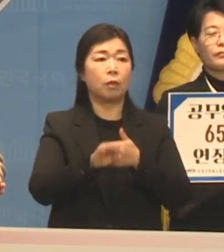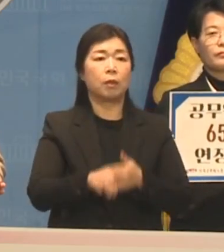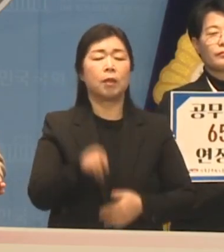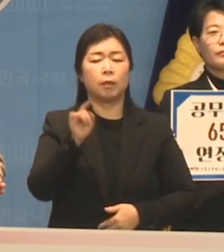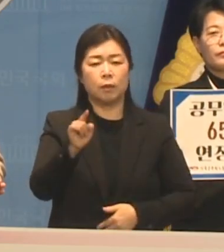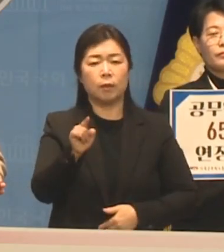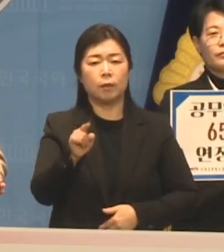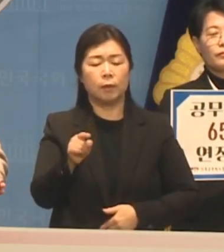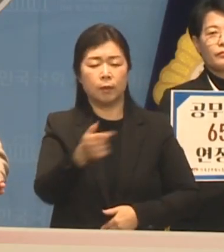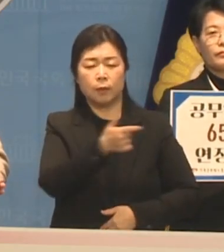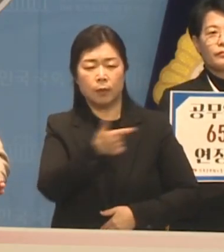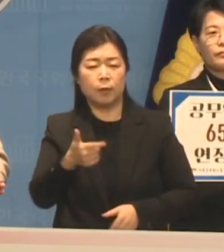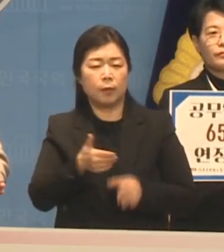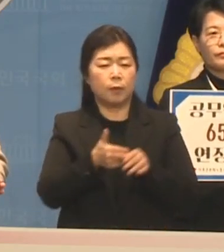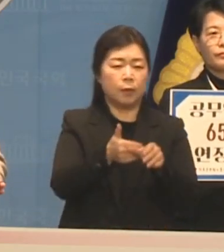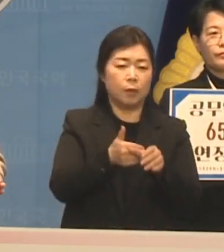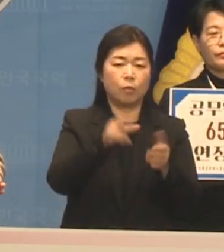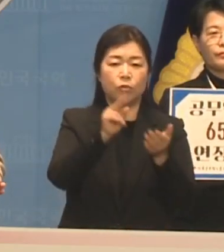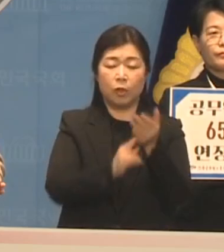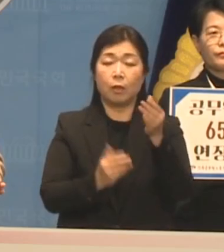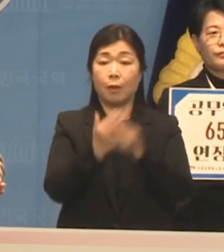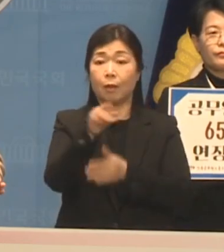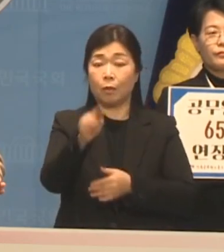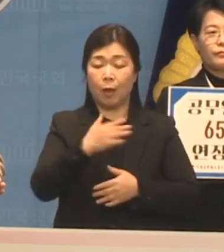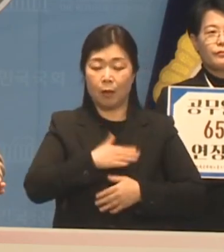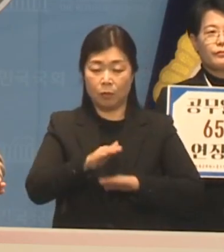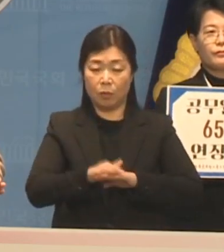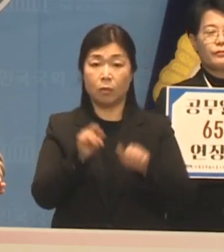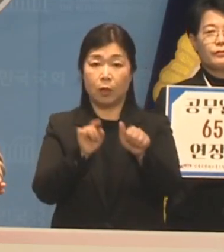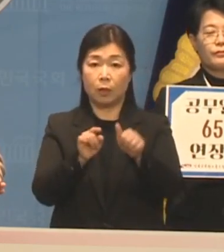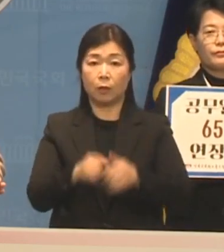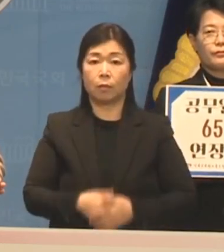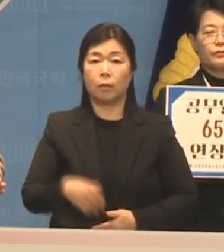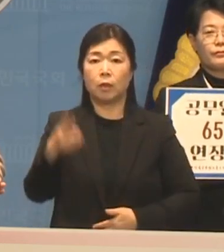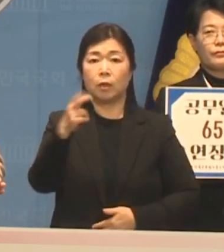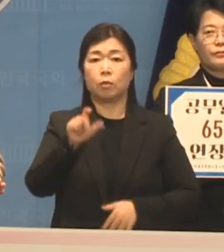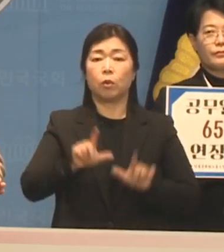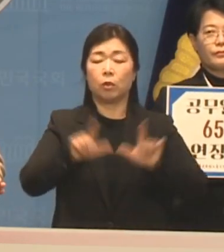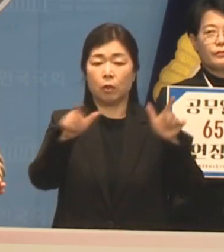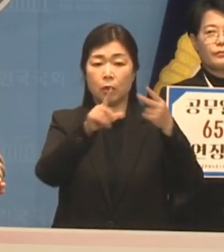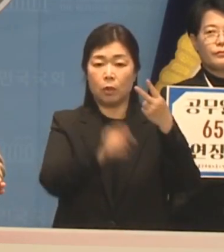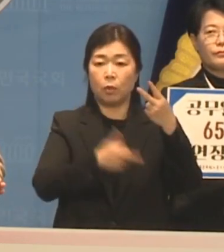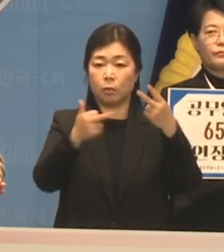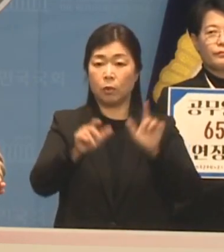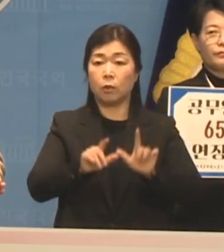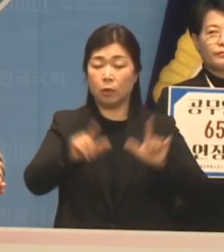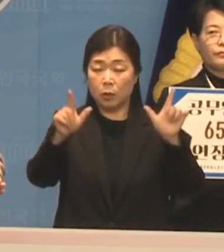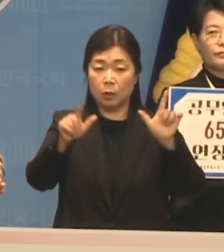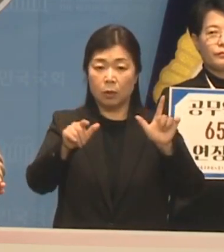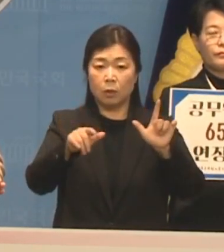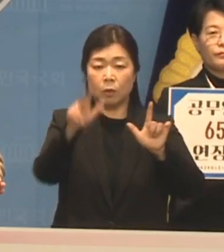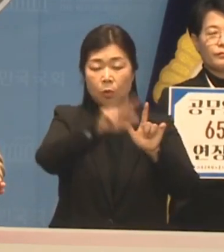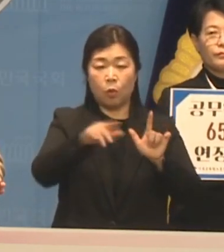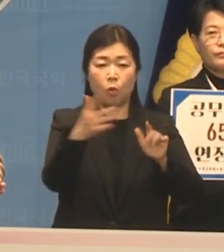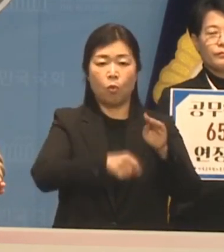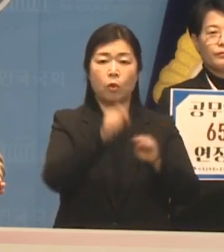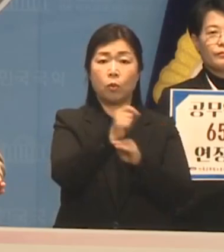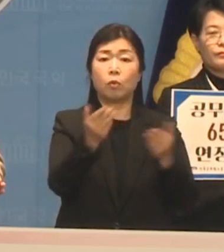거대한 저항에 부딪히게 될 것임을 명심하기 바란다. 2025년 2월 17일 전국 공무원